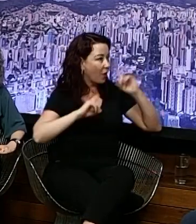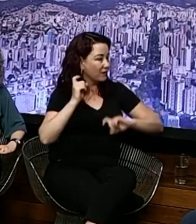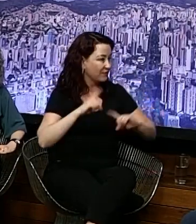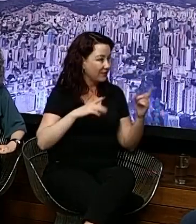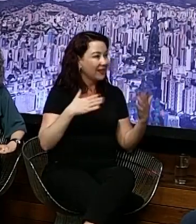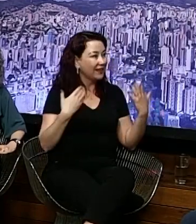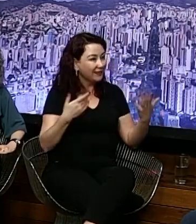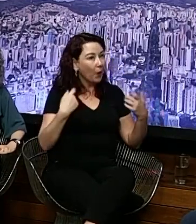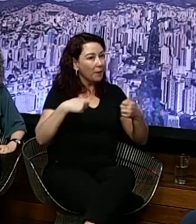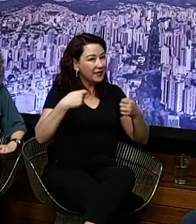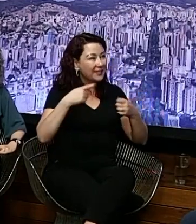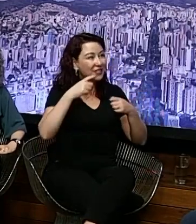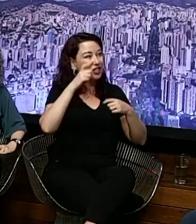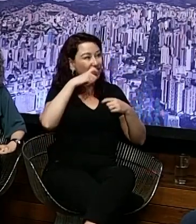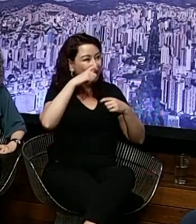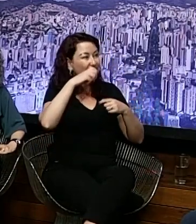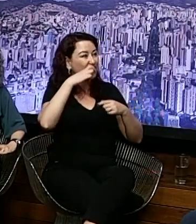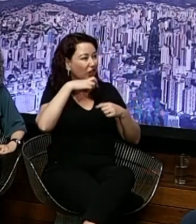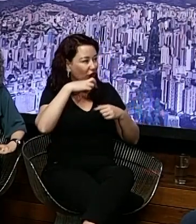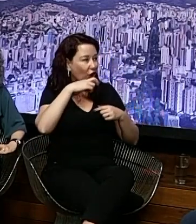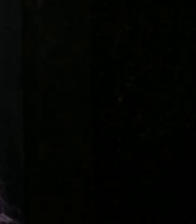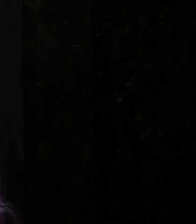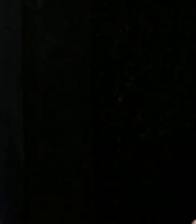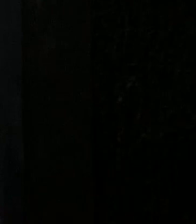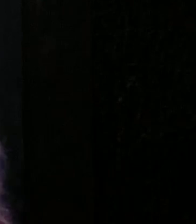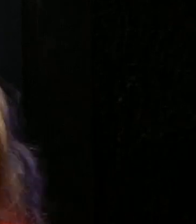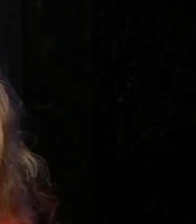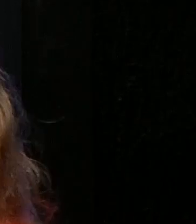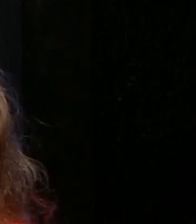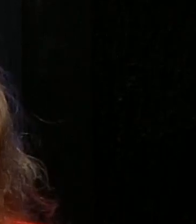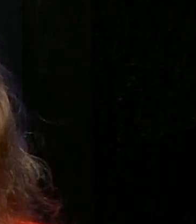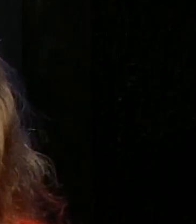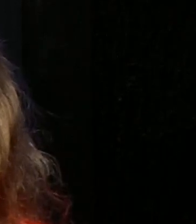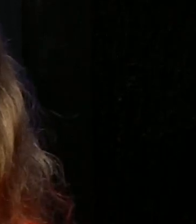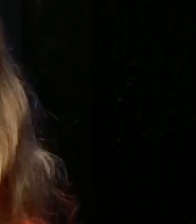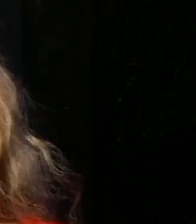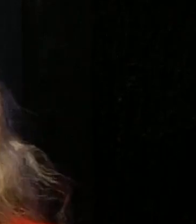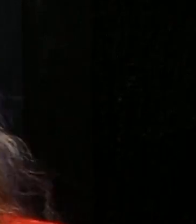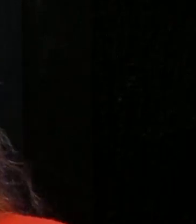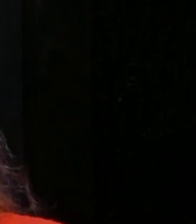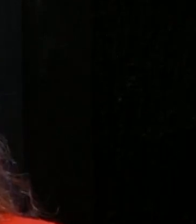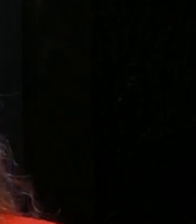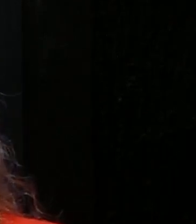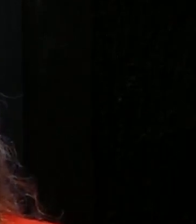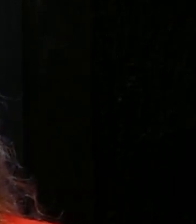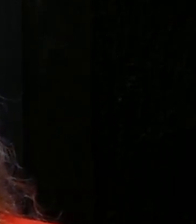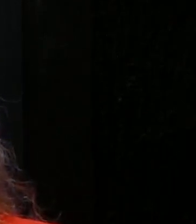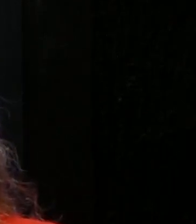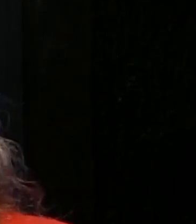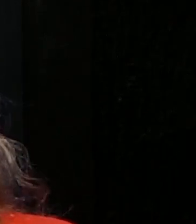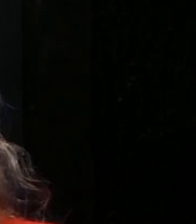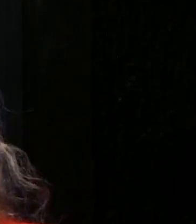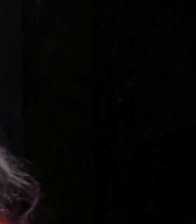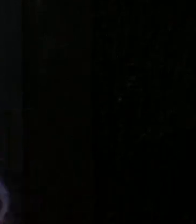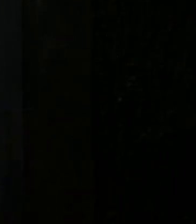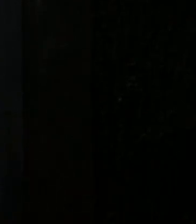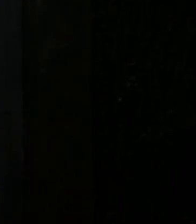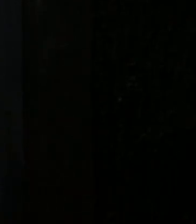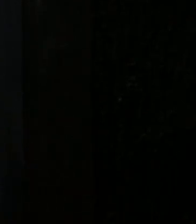caminho porque ele pode ser, sim, uma imitação, mas ele pode ser um espaço de criação. Então, esse curso,